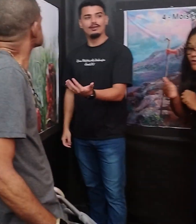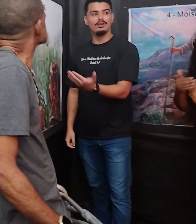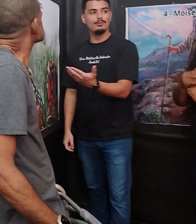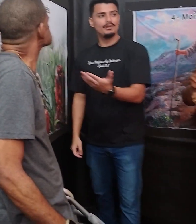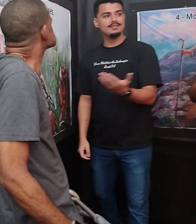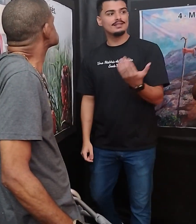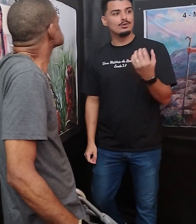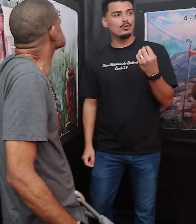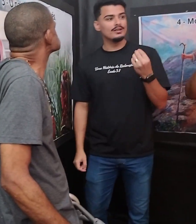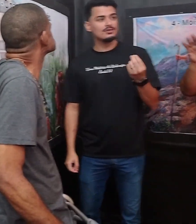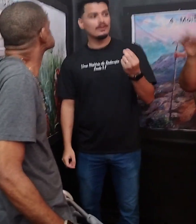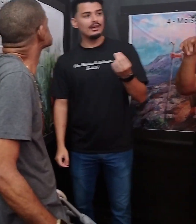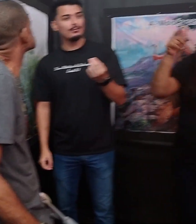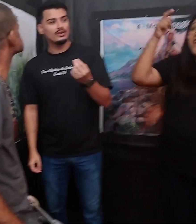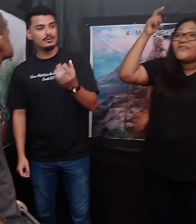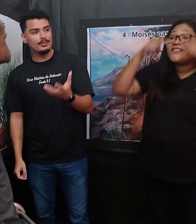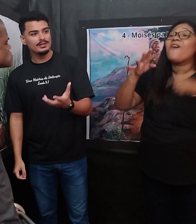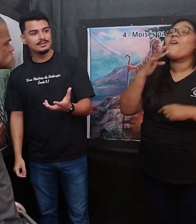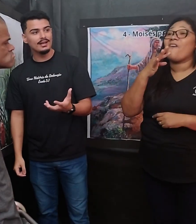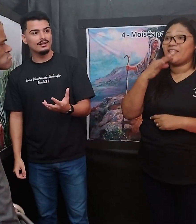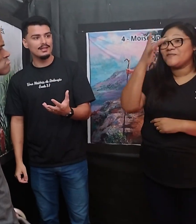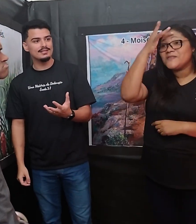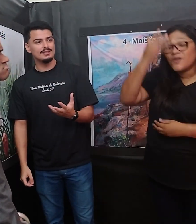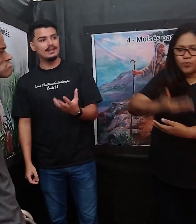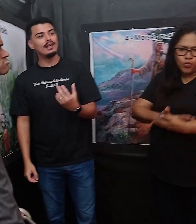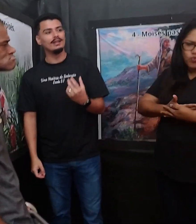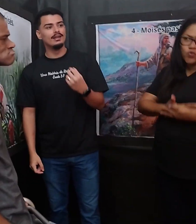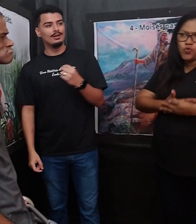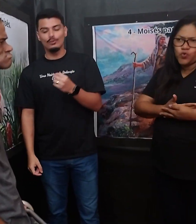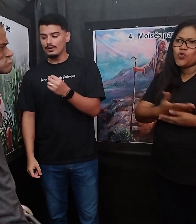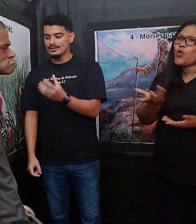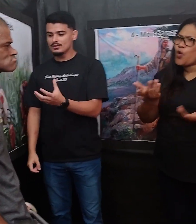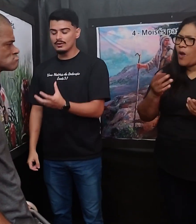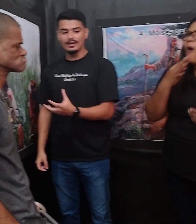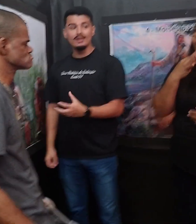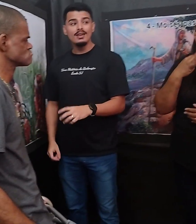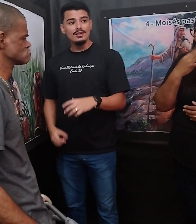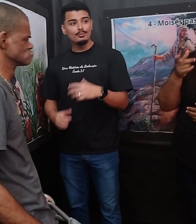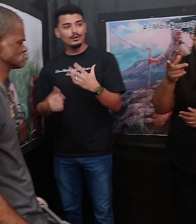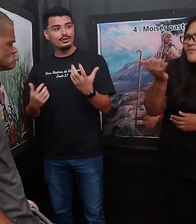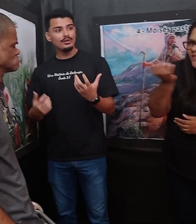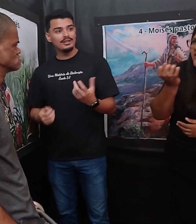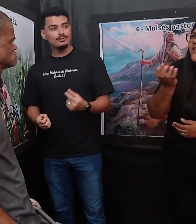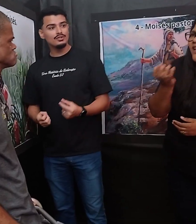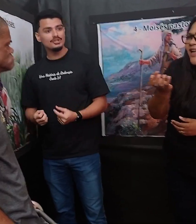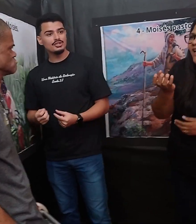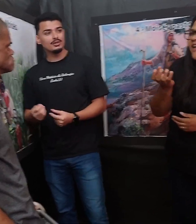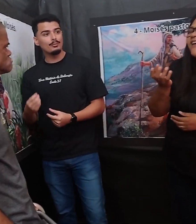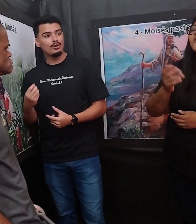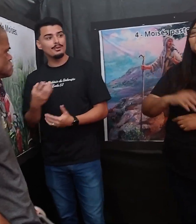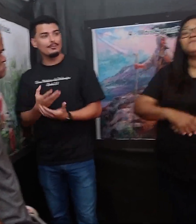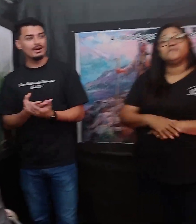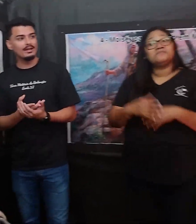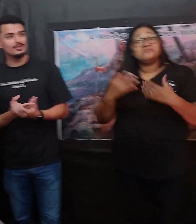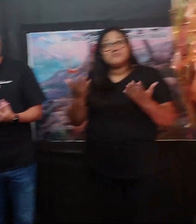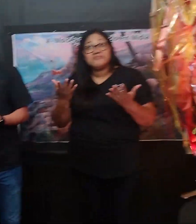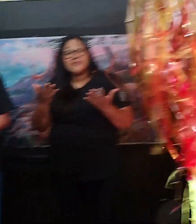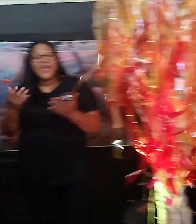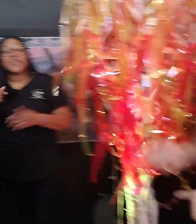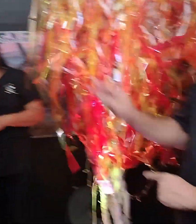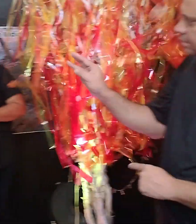E ela fala, olha princesa, eu conheço alguém que pode amamentar esse neném. Eu conheço alguém. E por ironia do destino, a própria